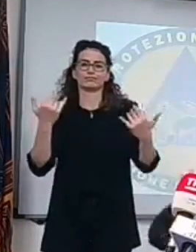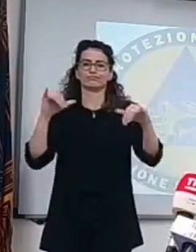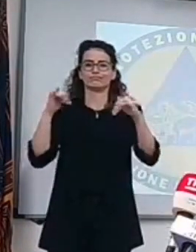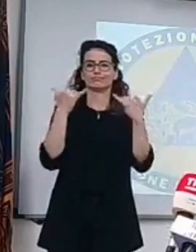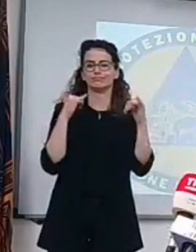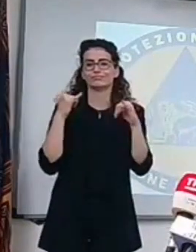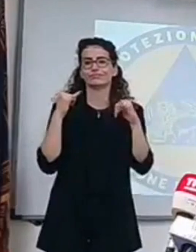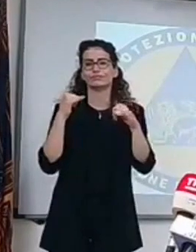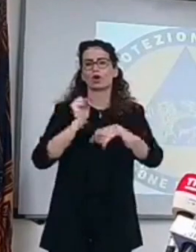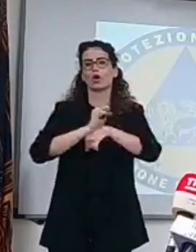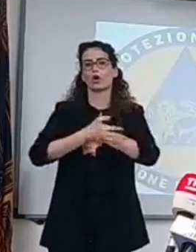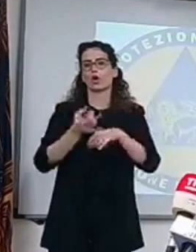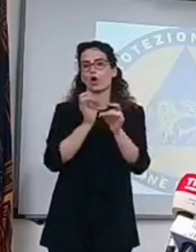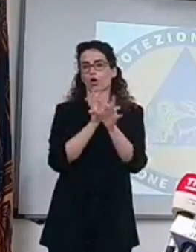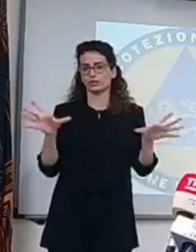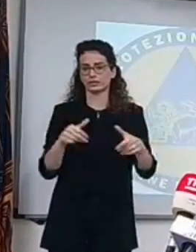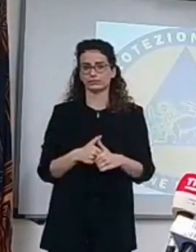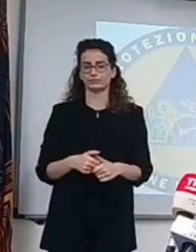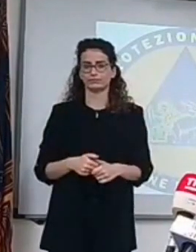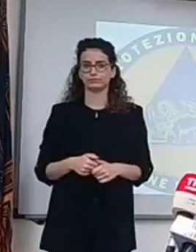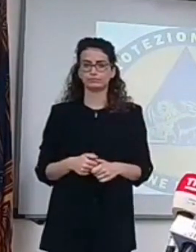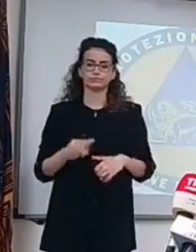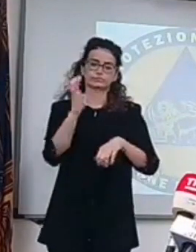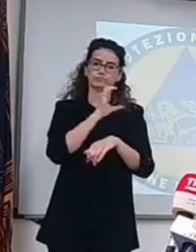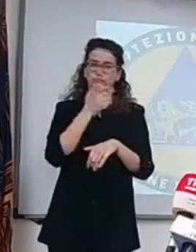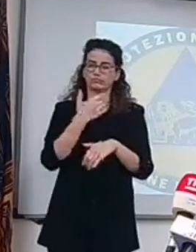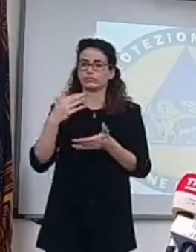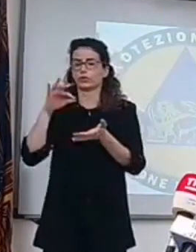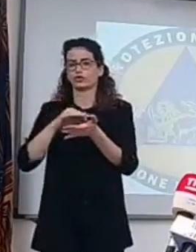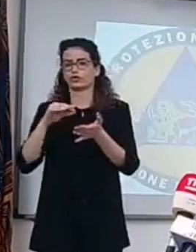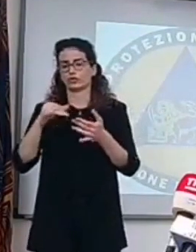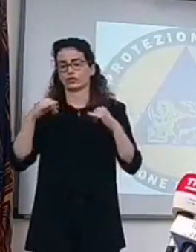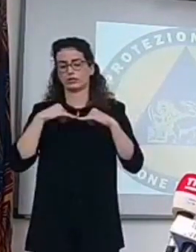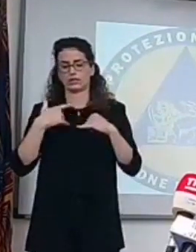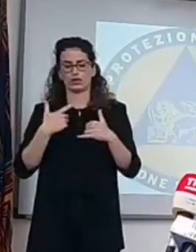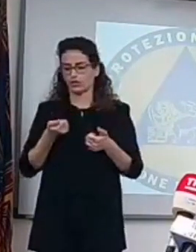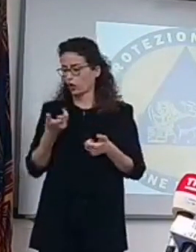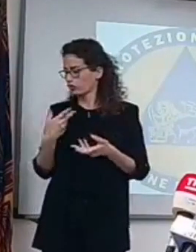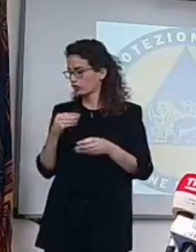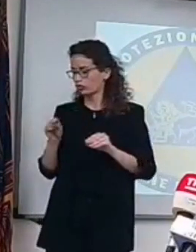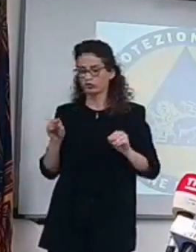poi e turismo e centri estivi vi dico anche che oggi c'è un bel dato che avevo da qualche parte